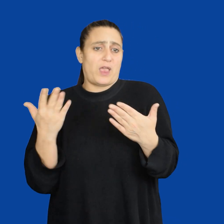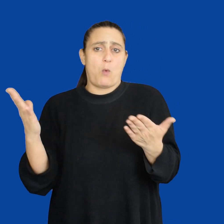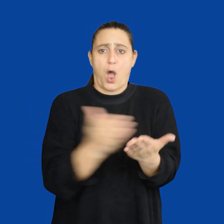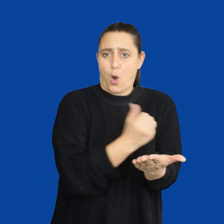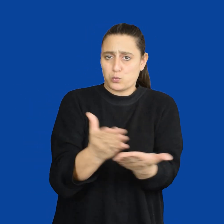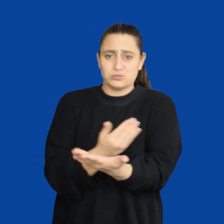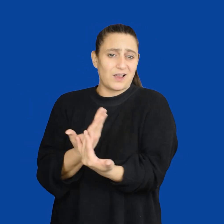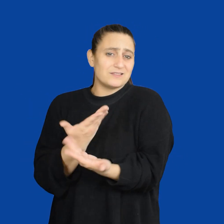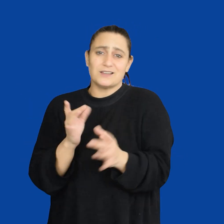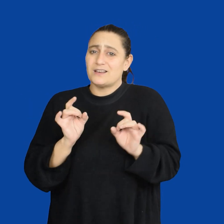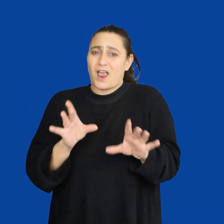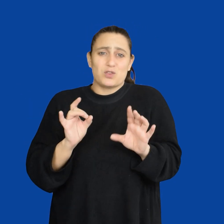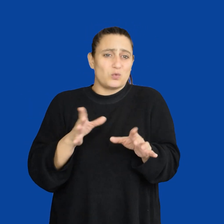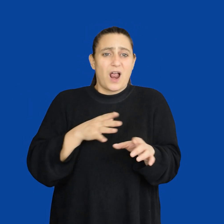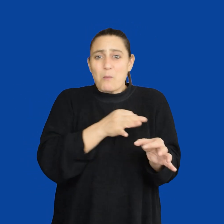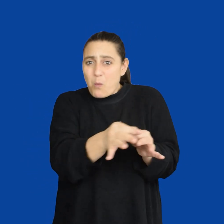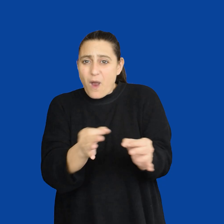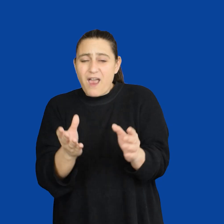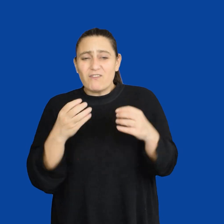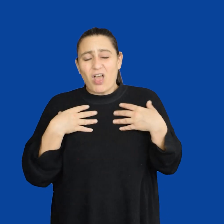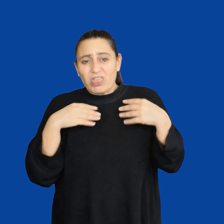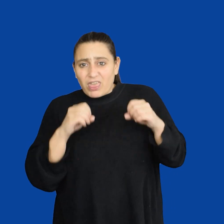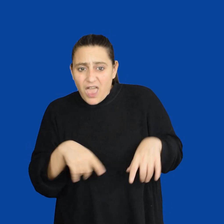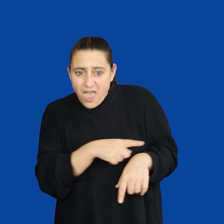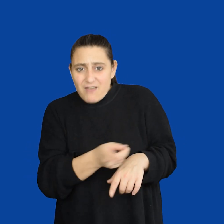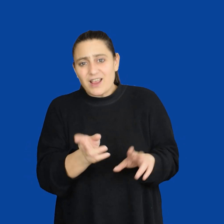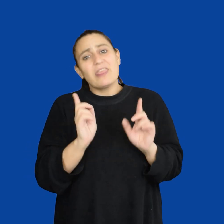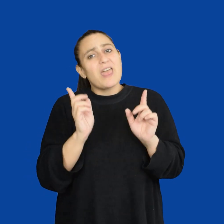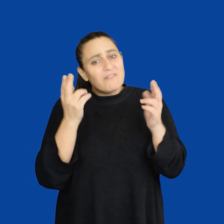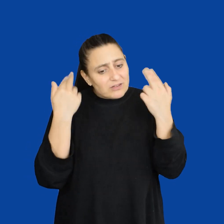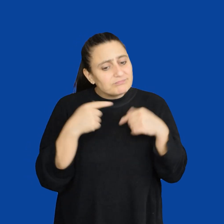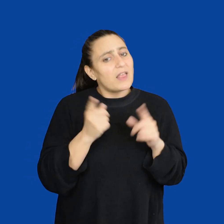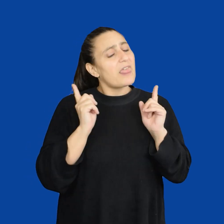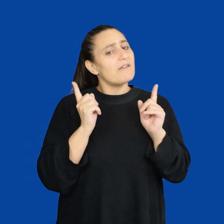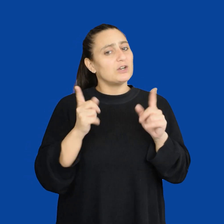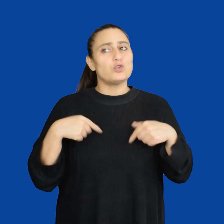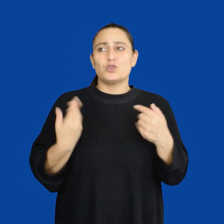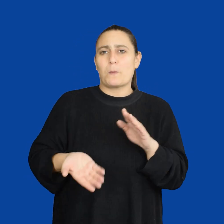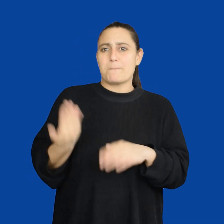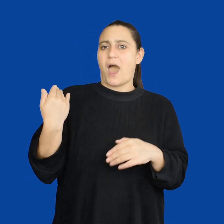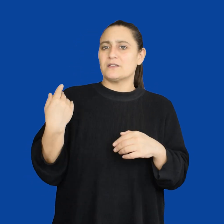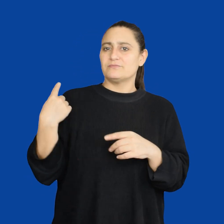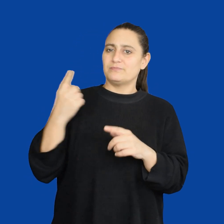abusos, era parte de la naturaleza donde los pueblos débiles se ven forzados a sucumbir frente a sus